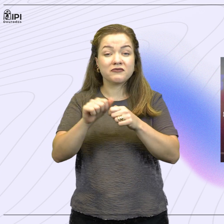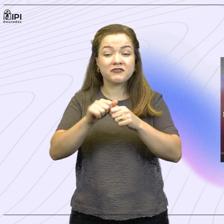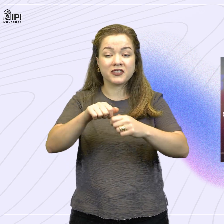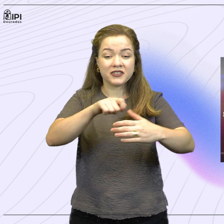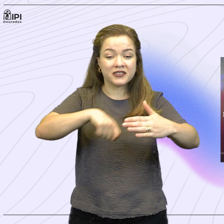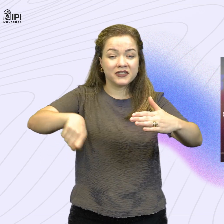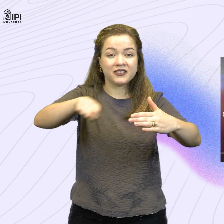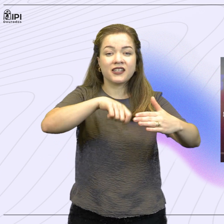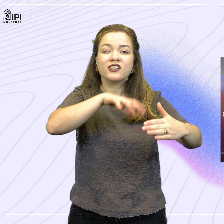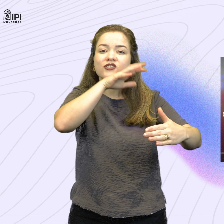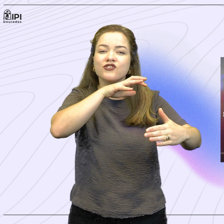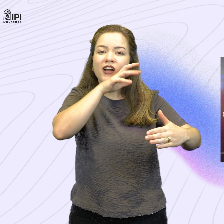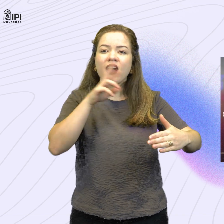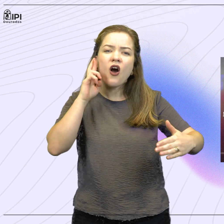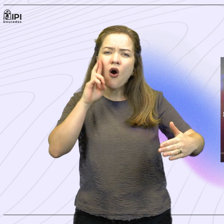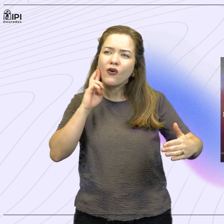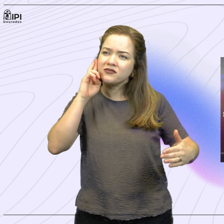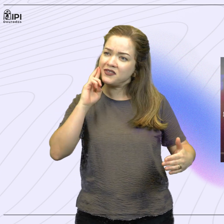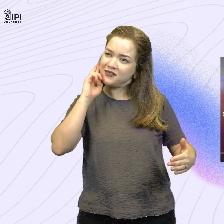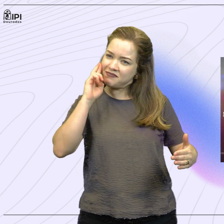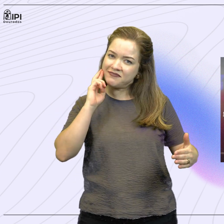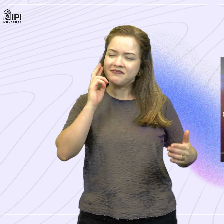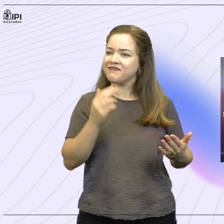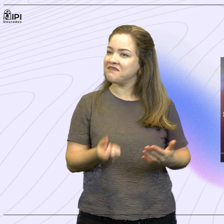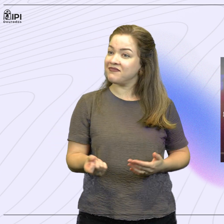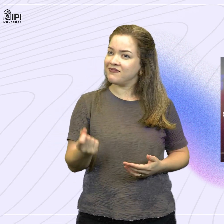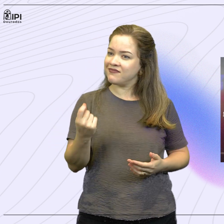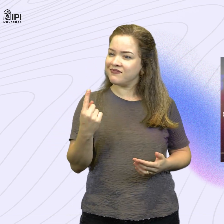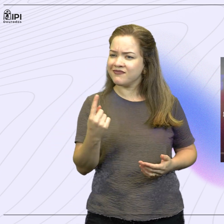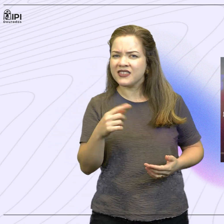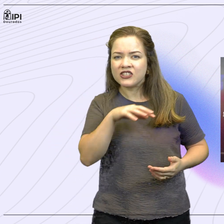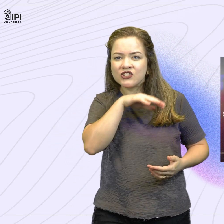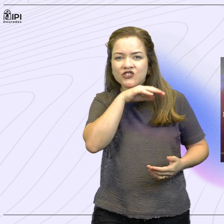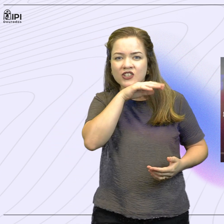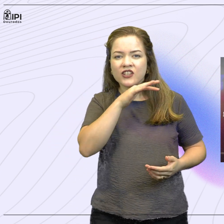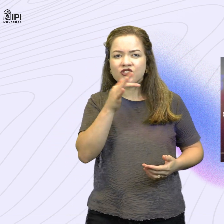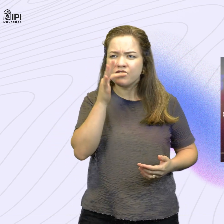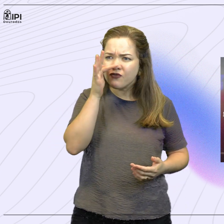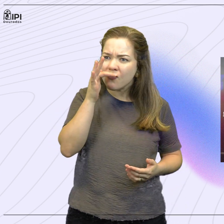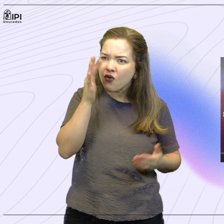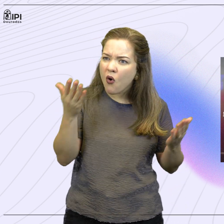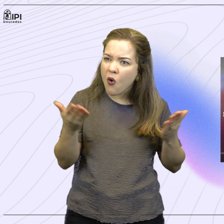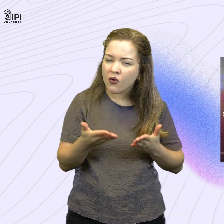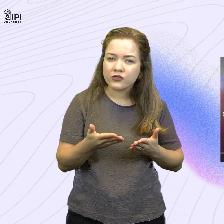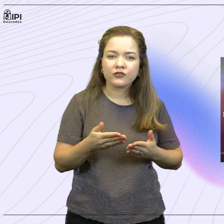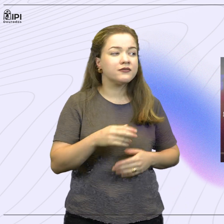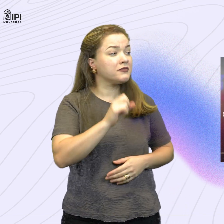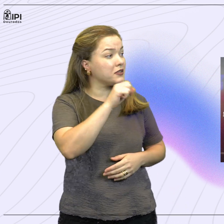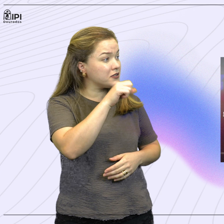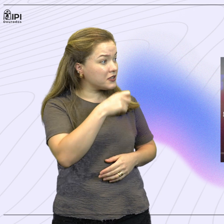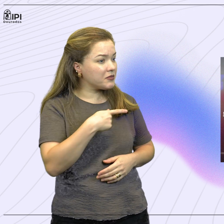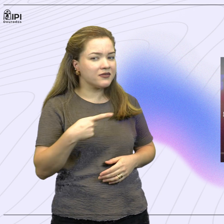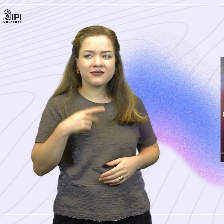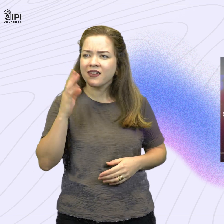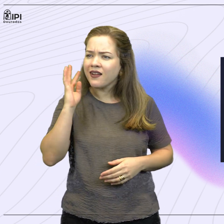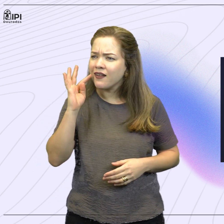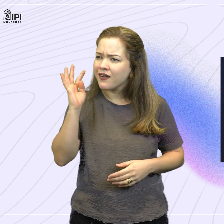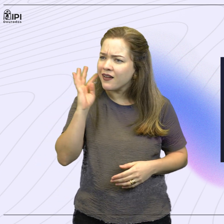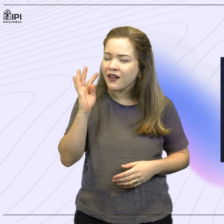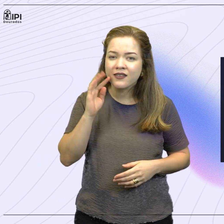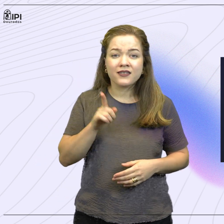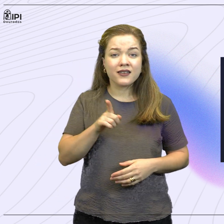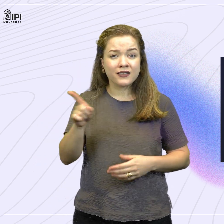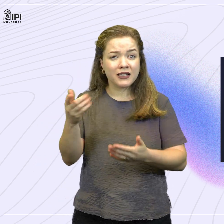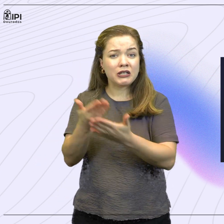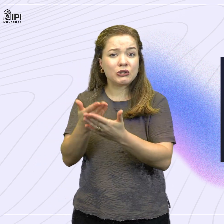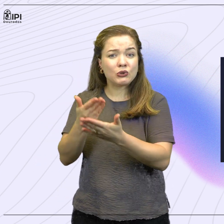vi umas flores ali. Eu falei, nossa, vai ter chá de flor hoje? Aí a Joyce falou, sim, pastor. Eu falei, que legal. E ela estuda essas